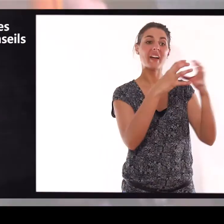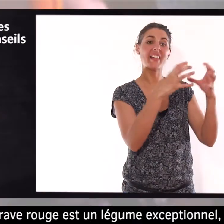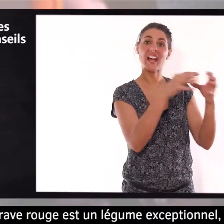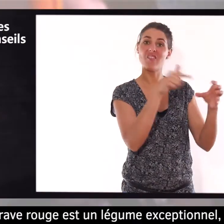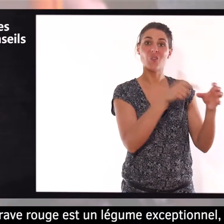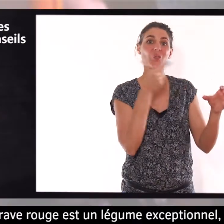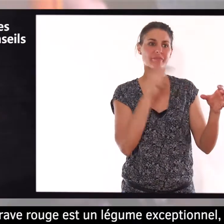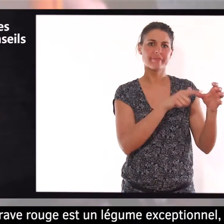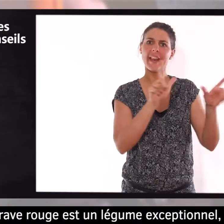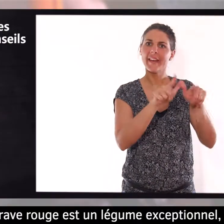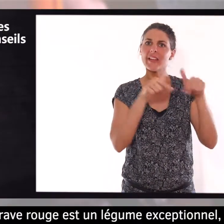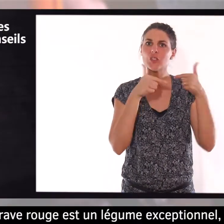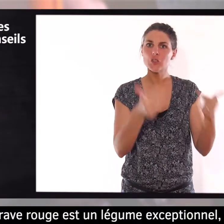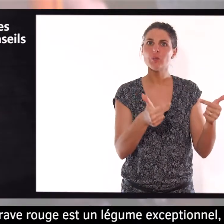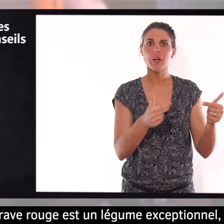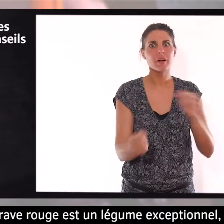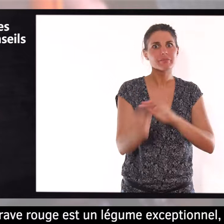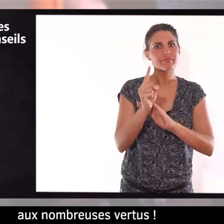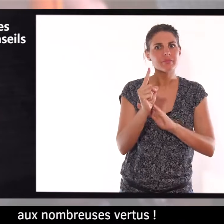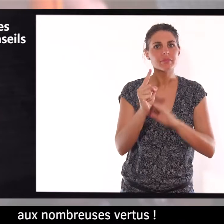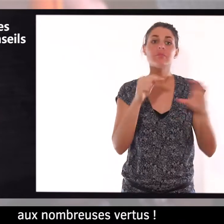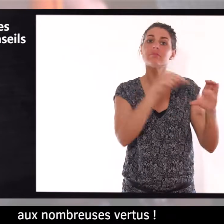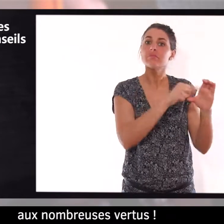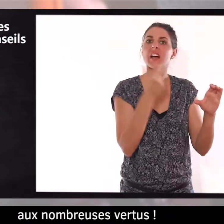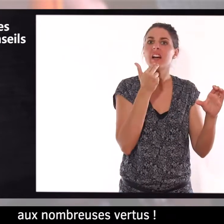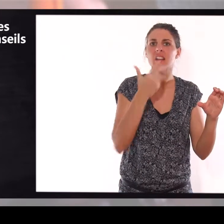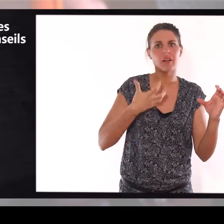la betterave rouge est un légume exceptionnelle aux nombreuses vertus